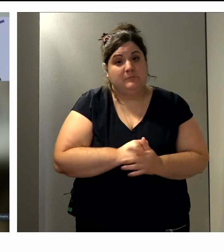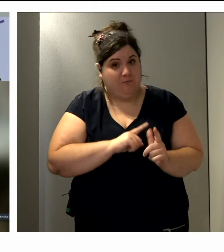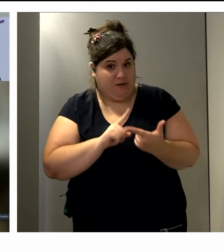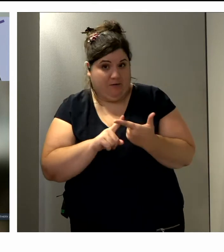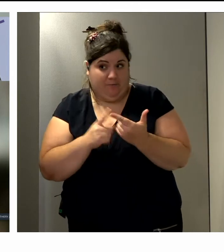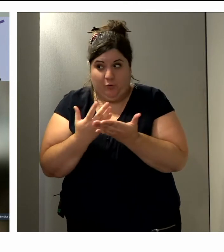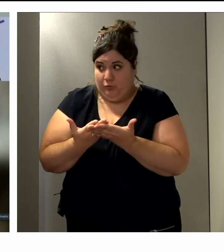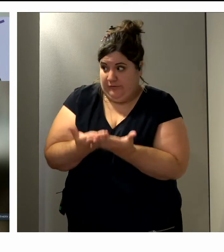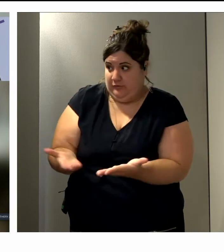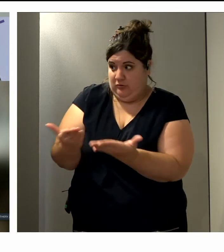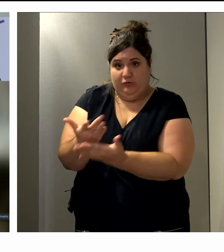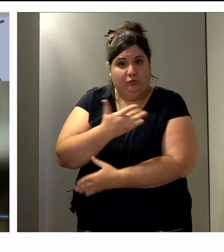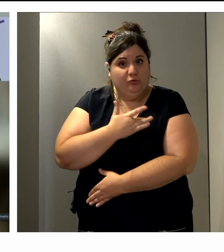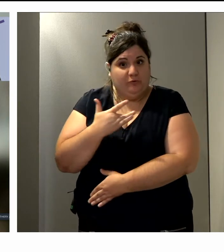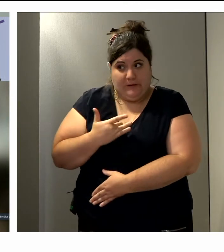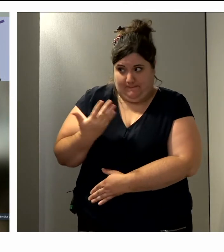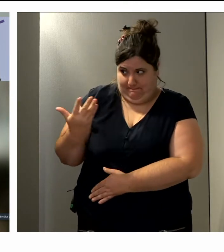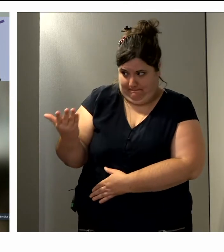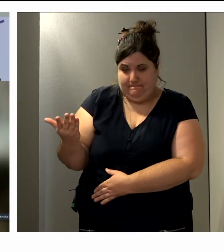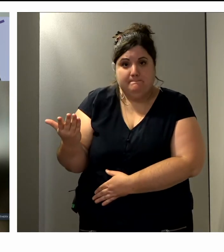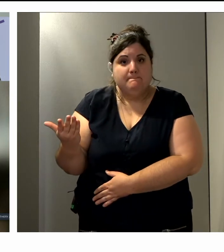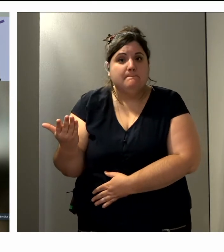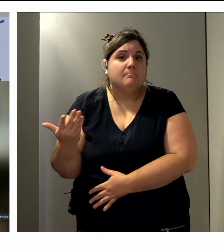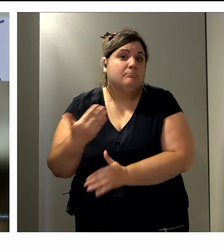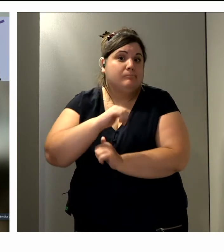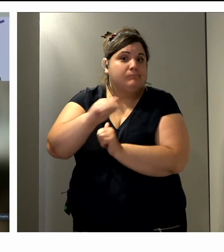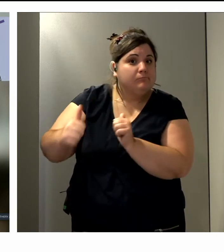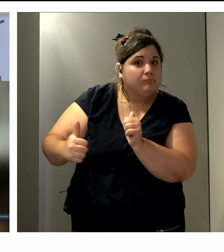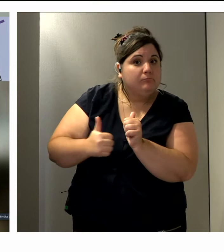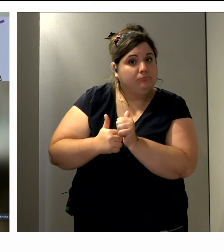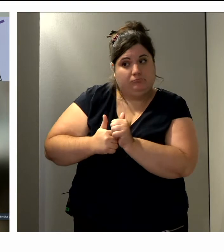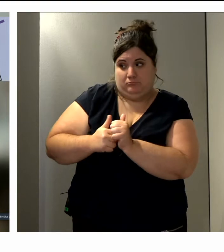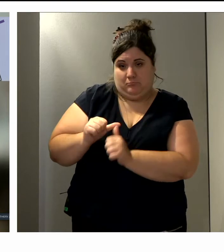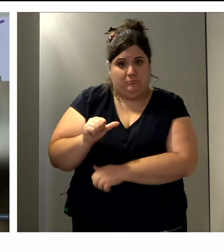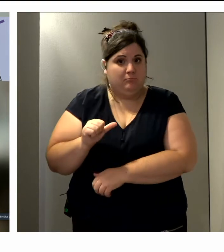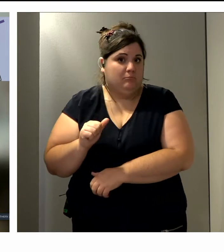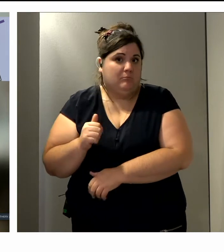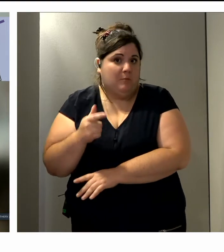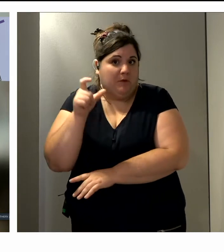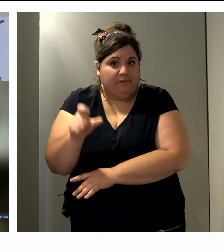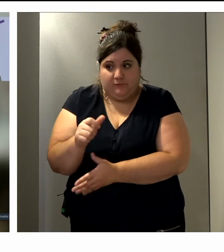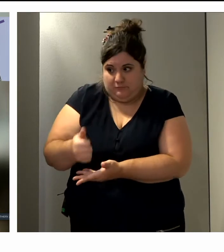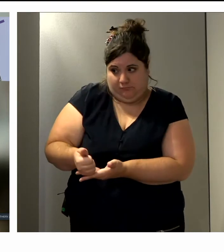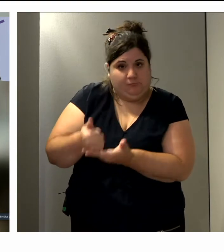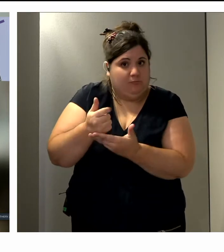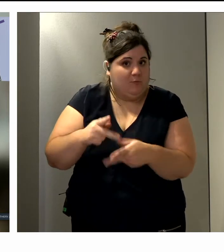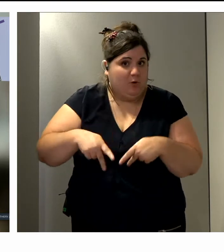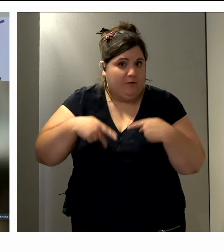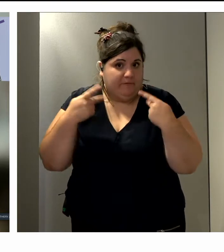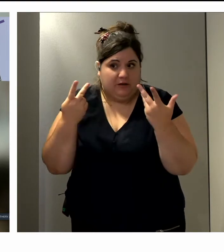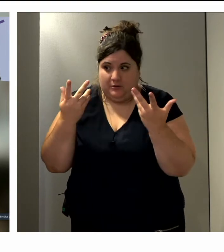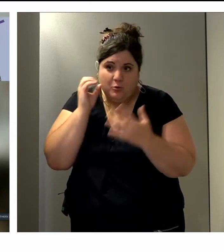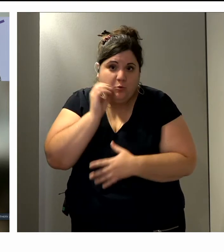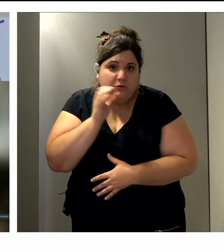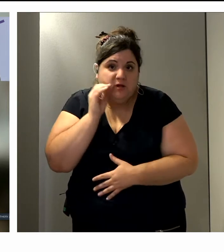santé de la personne en situation de handicap, qui va être la présence d'une auxiliaire de vie, ce qui n'est pas toujours toléré par des